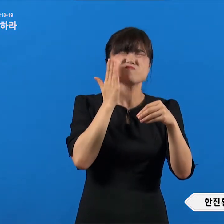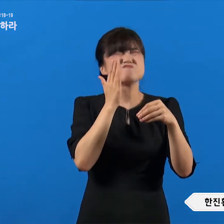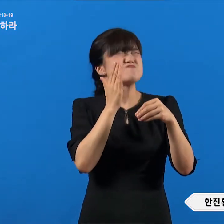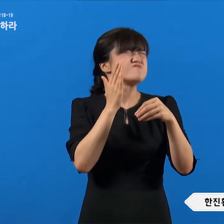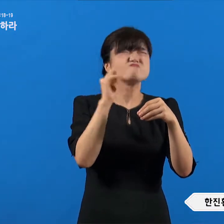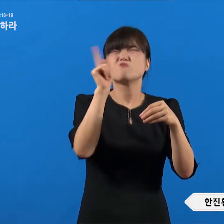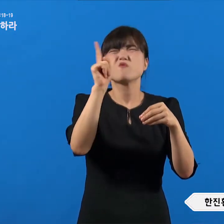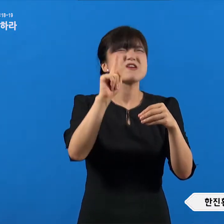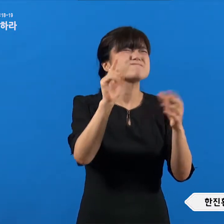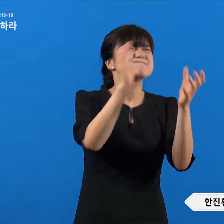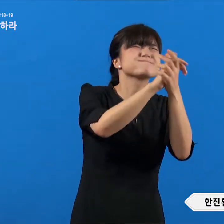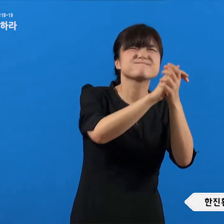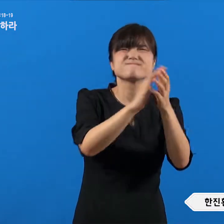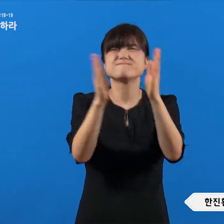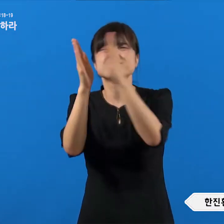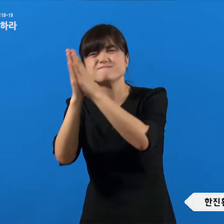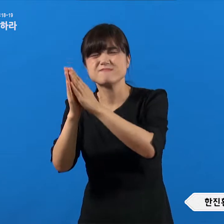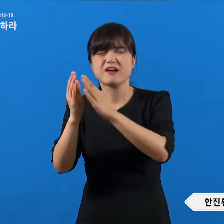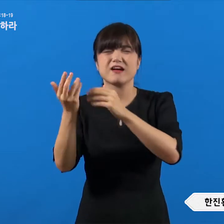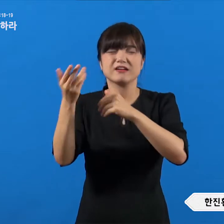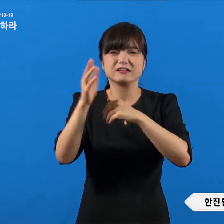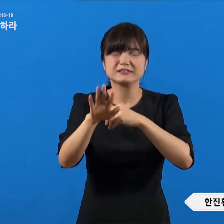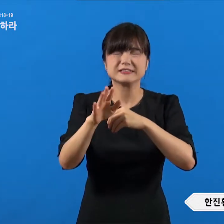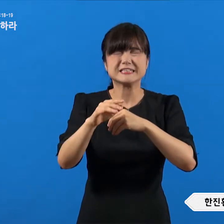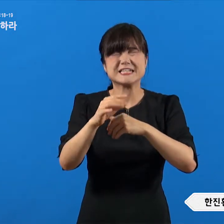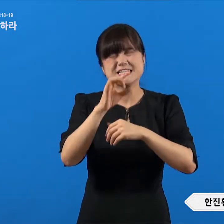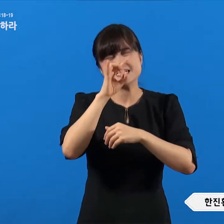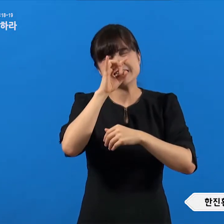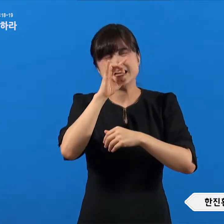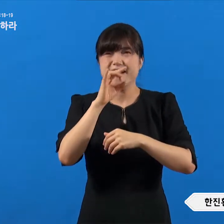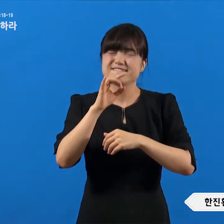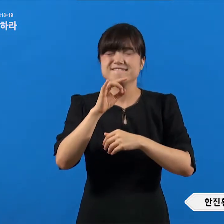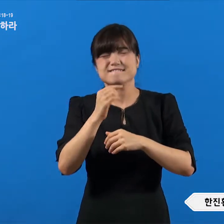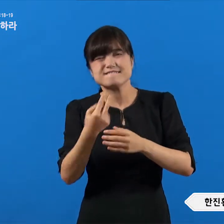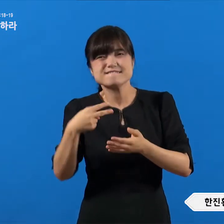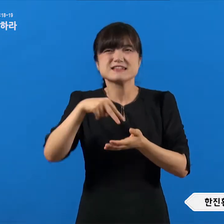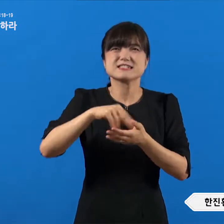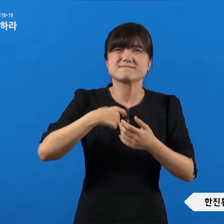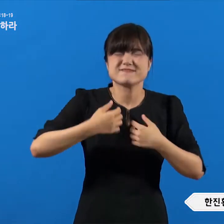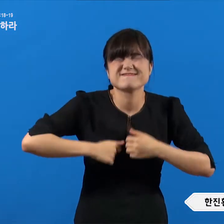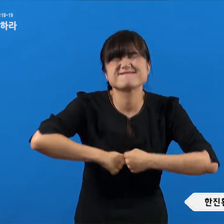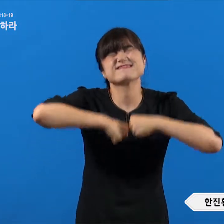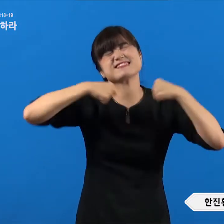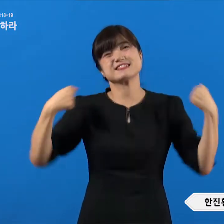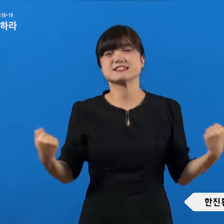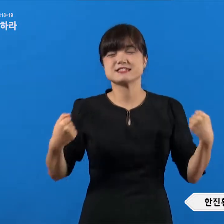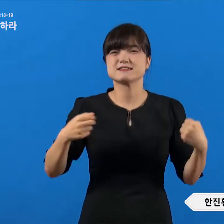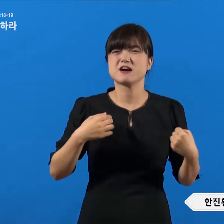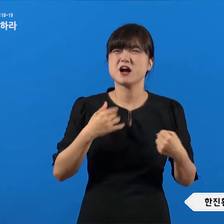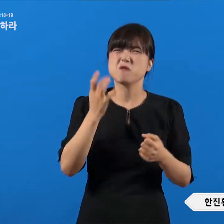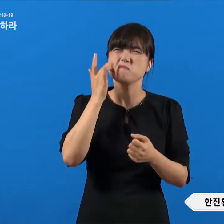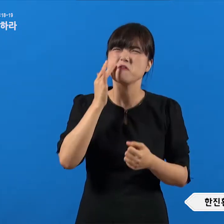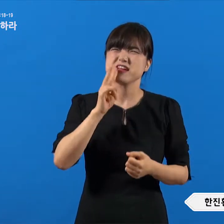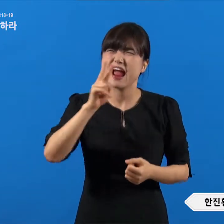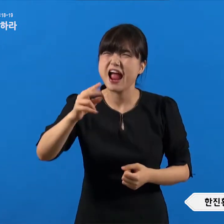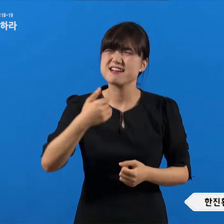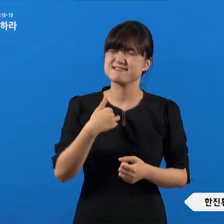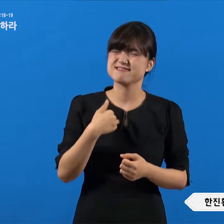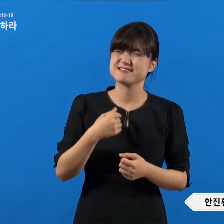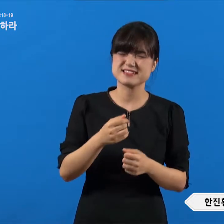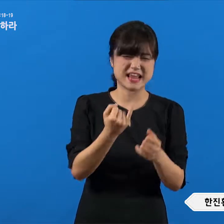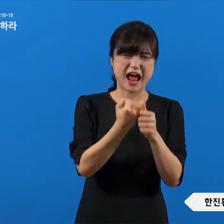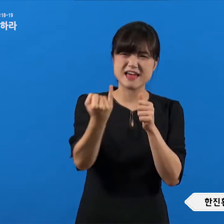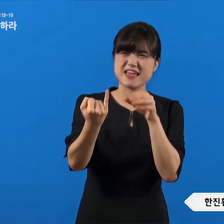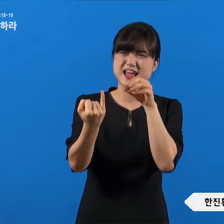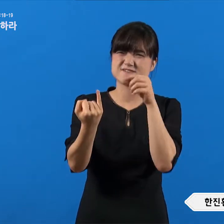몇 번 이렇게 하다가 안 되니까 자기 우통을 벗었습니다. 목이 이놈들 내 아내를 물지 말고